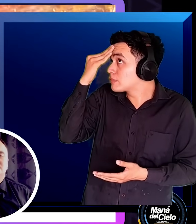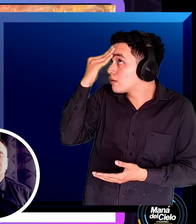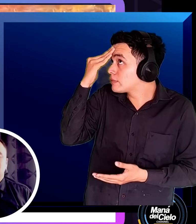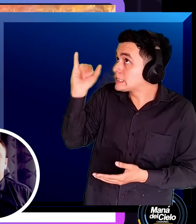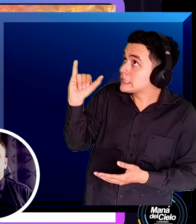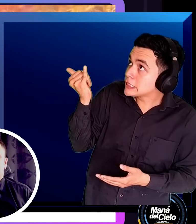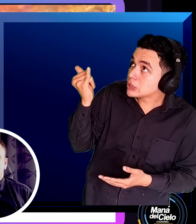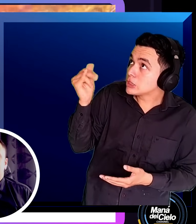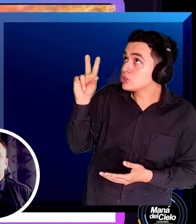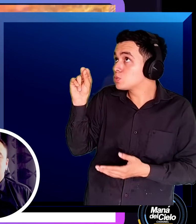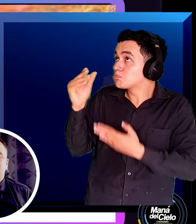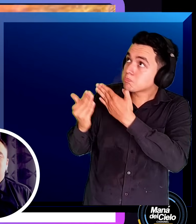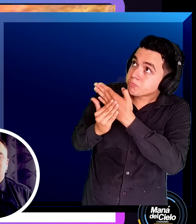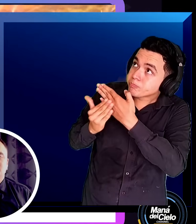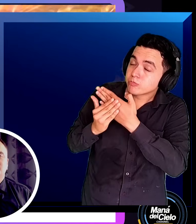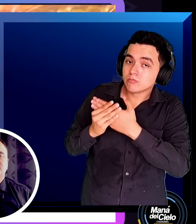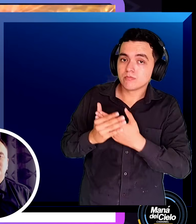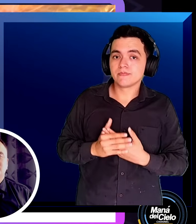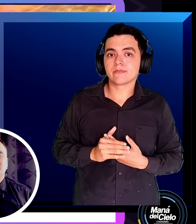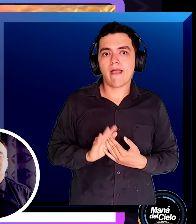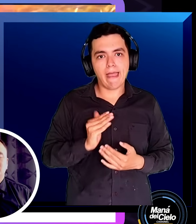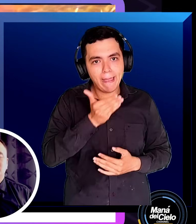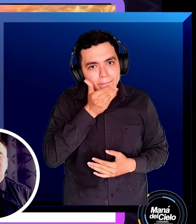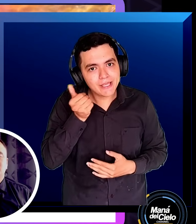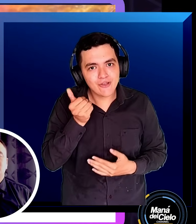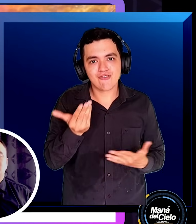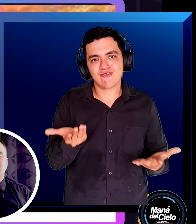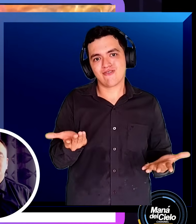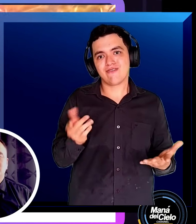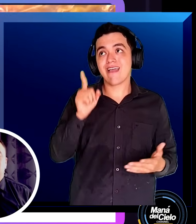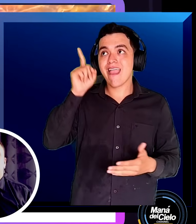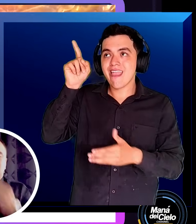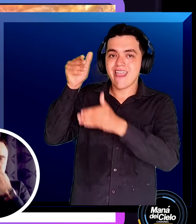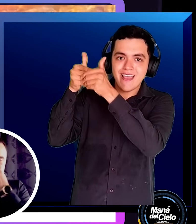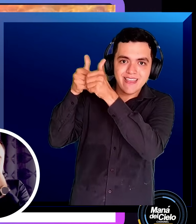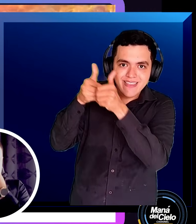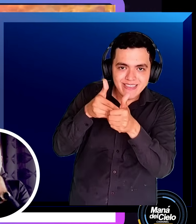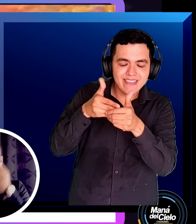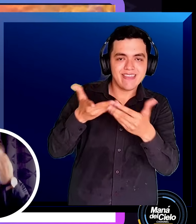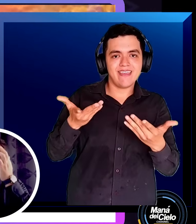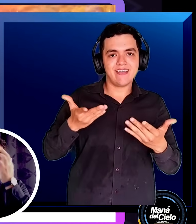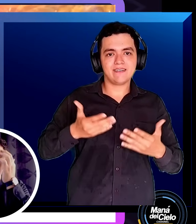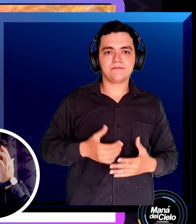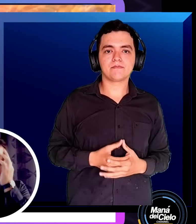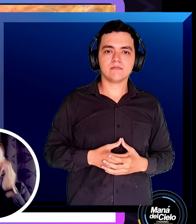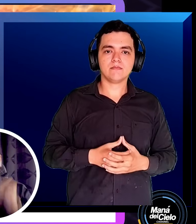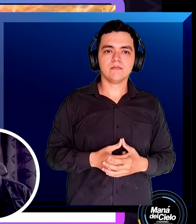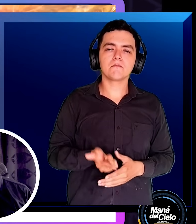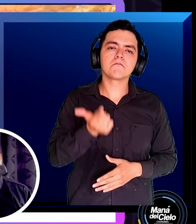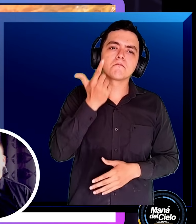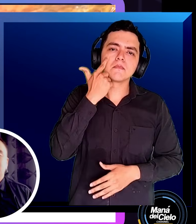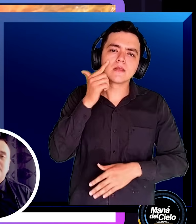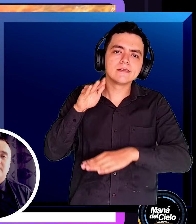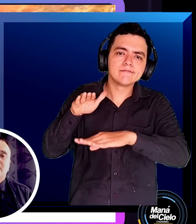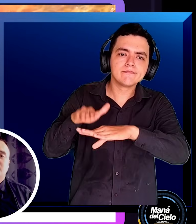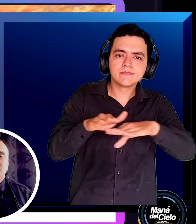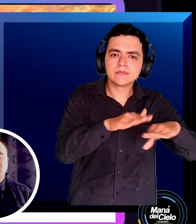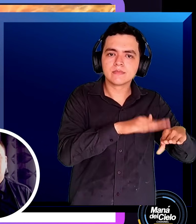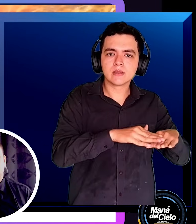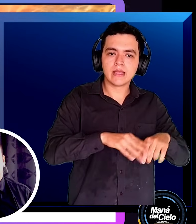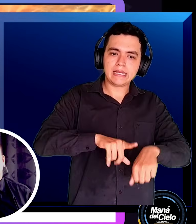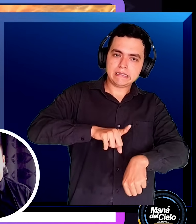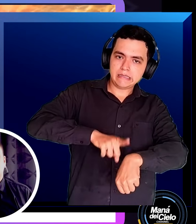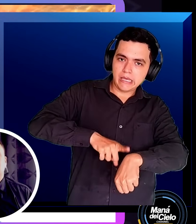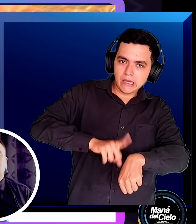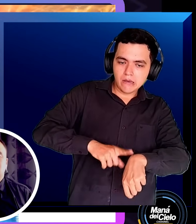sabiduría. A veces nos la pasamos en la oración: Señor, bendice y dame, dame, bendice. Señor, un mejor carro, una mejor casa. Señor, comida. Señor, techo. Señor, un